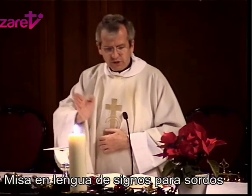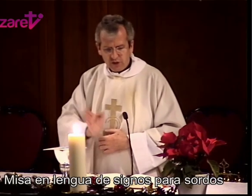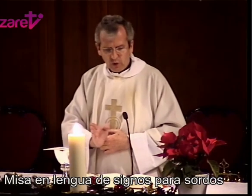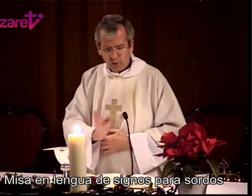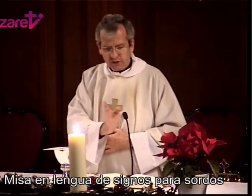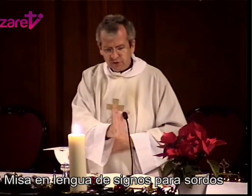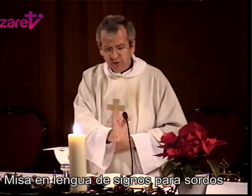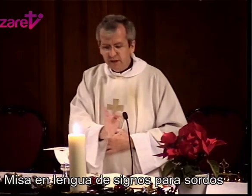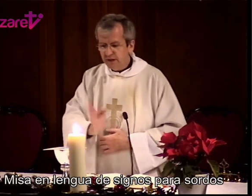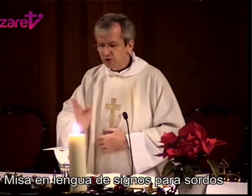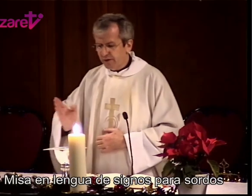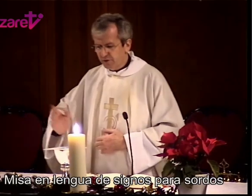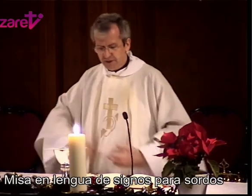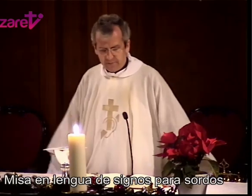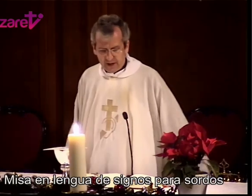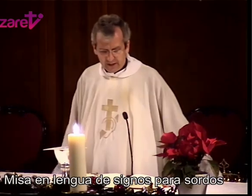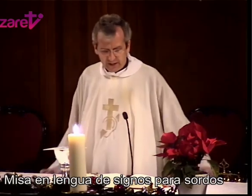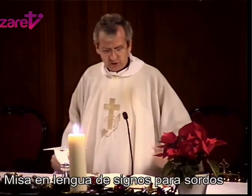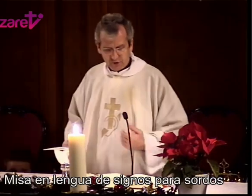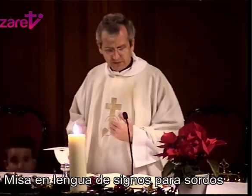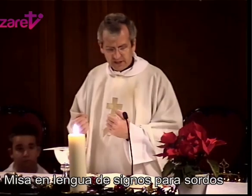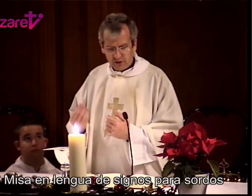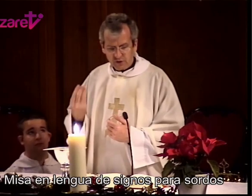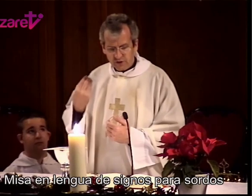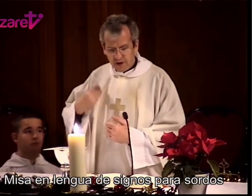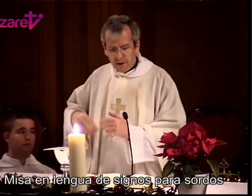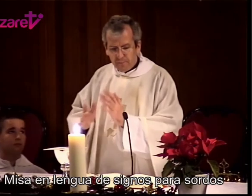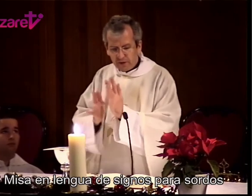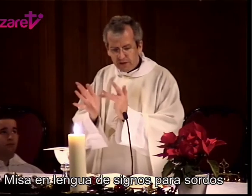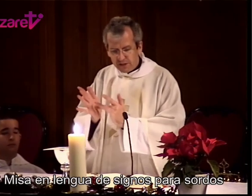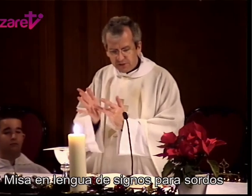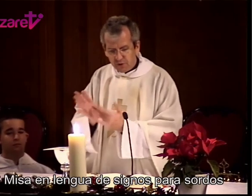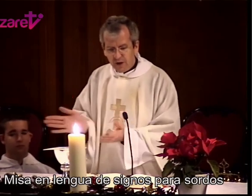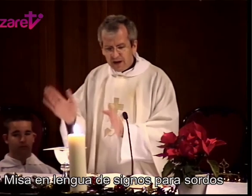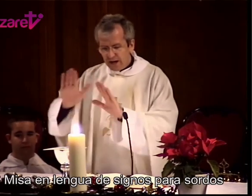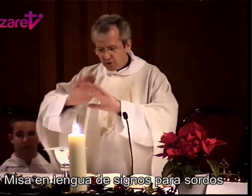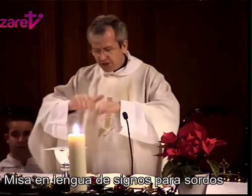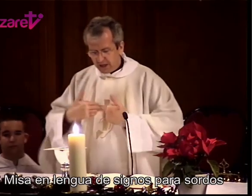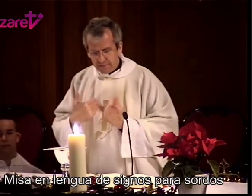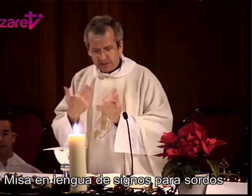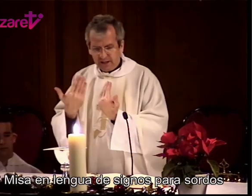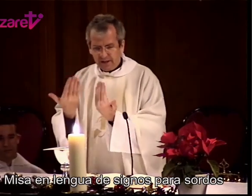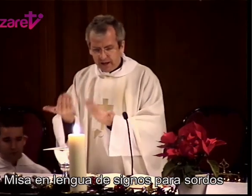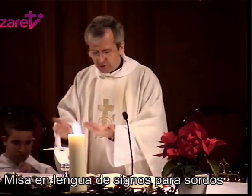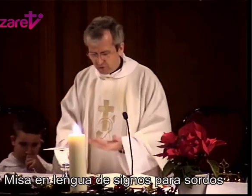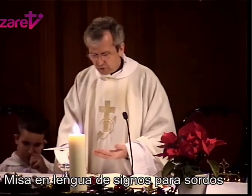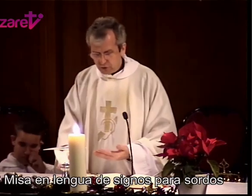Señor nuestro, que nos mandó celebrar estos misterios. Porque él mismo, la noche en que iba a ser entregado, tomó